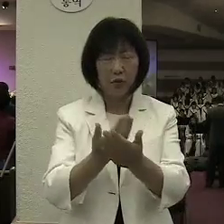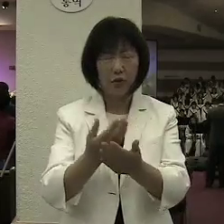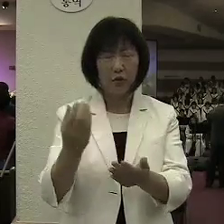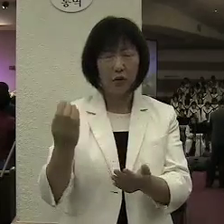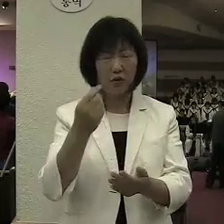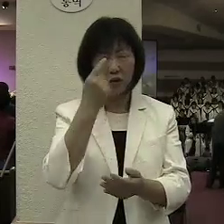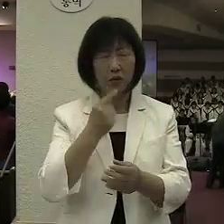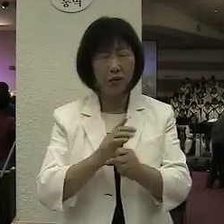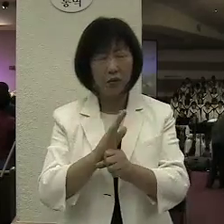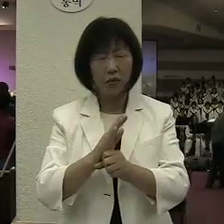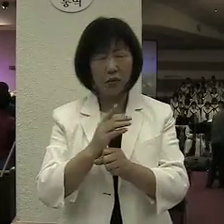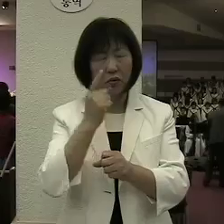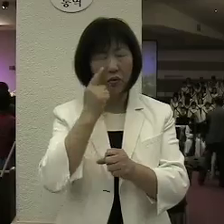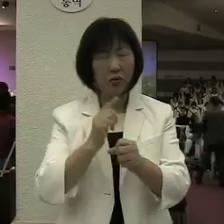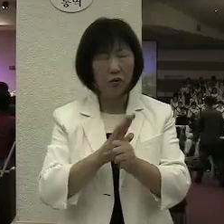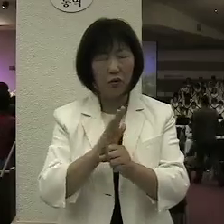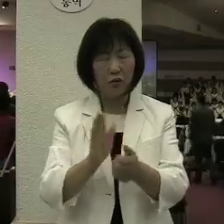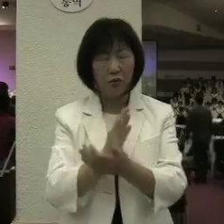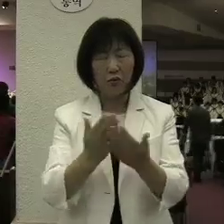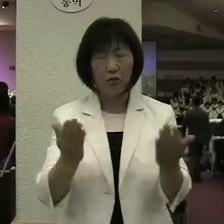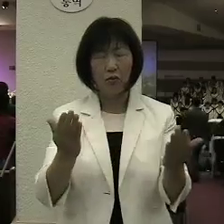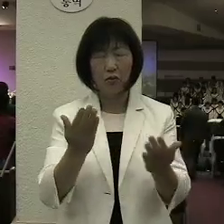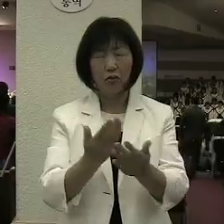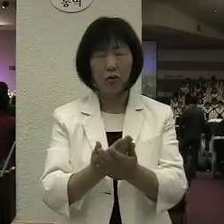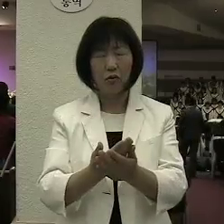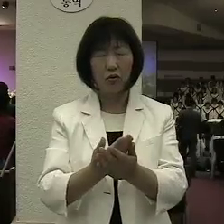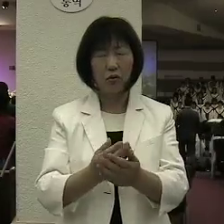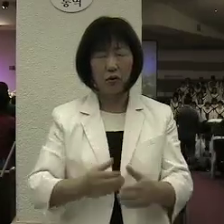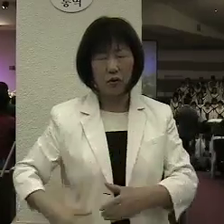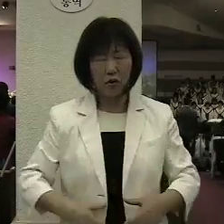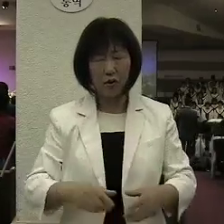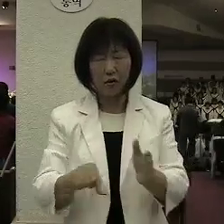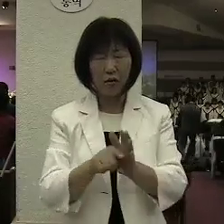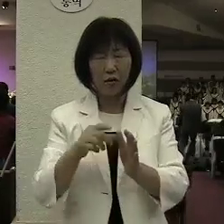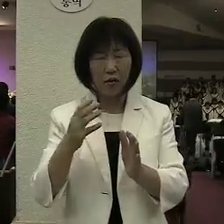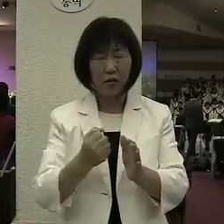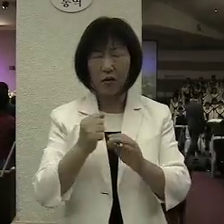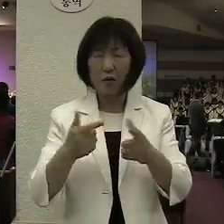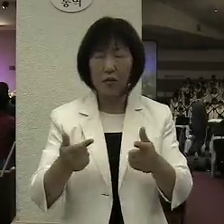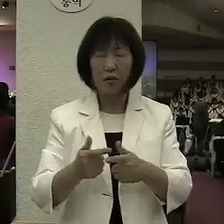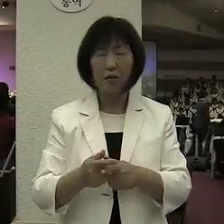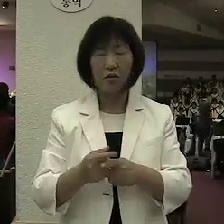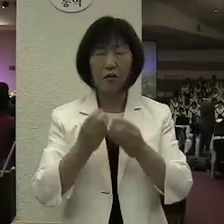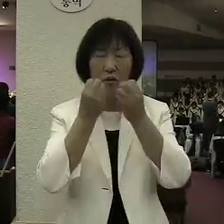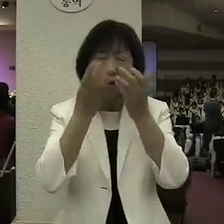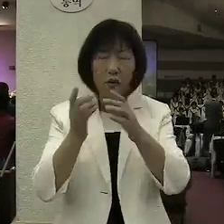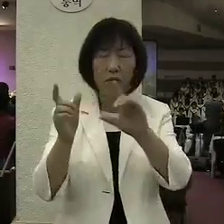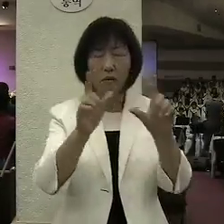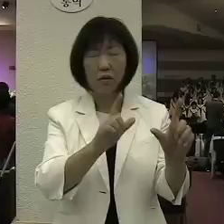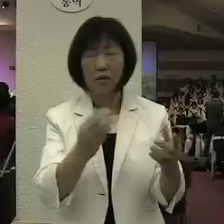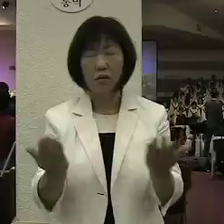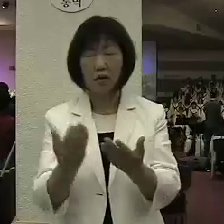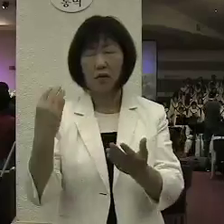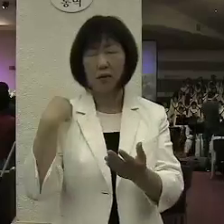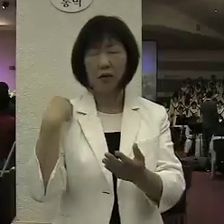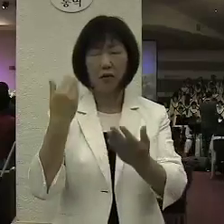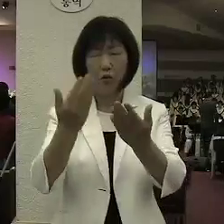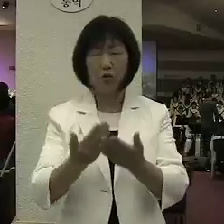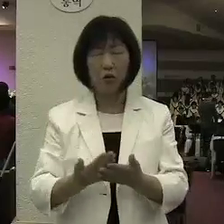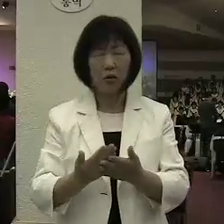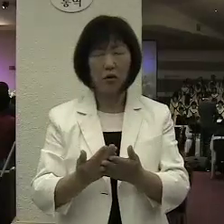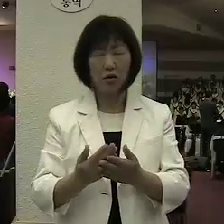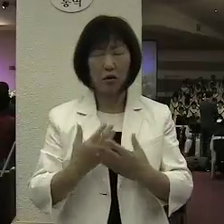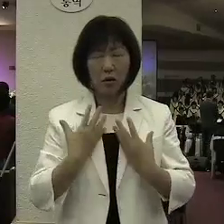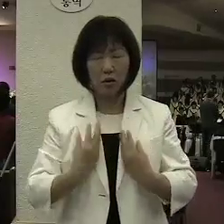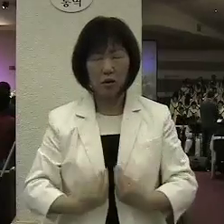주시옵시고 자비와 긍휼을 베풀어 주시옵소서. 좌절한 베드로를 굳히지 아니하시고 새로운 사명을 주셨던 주님,